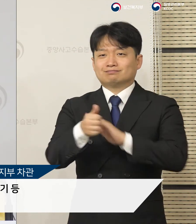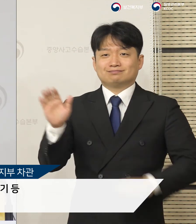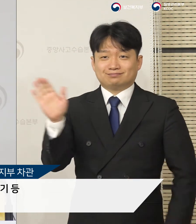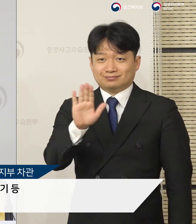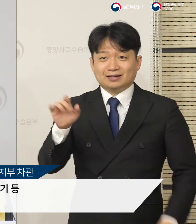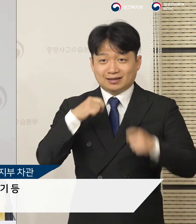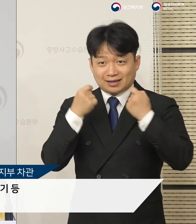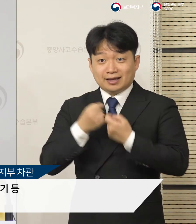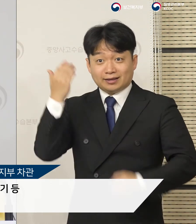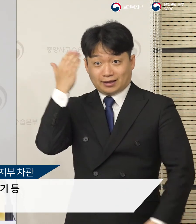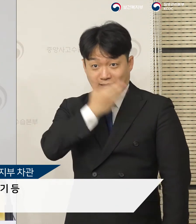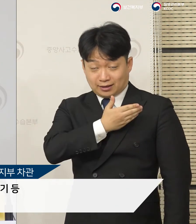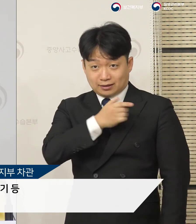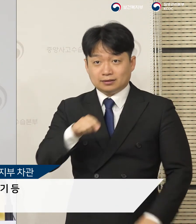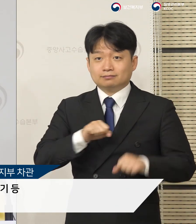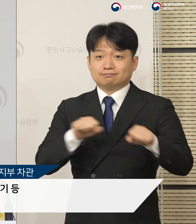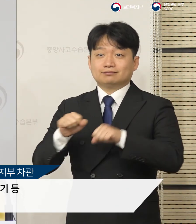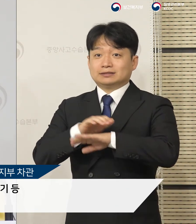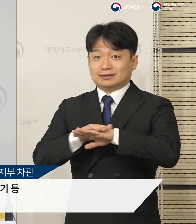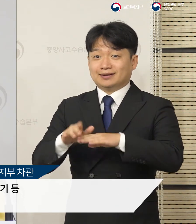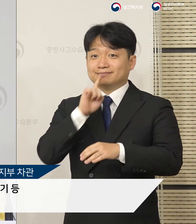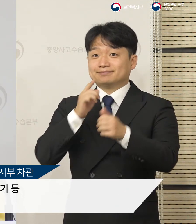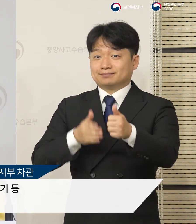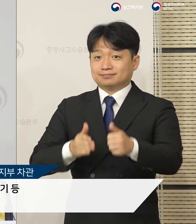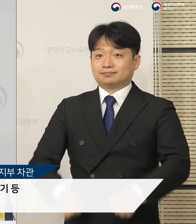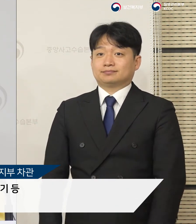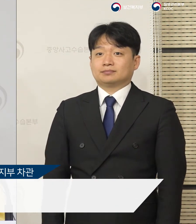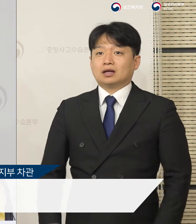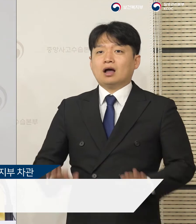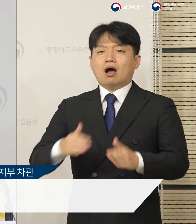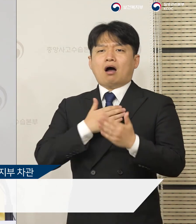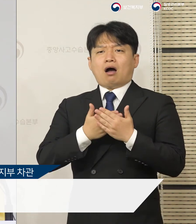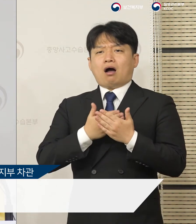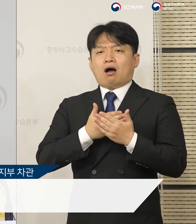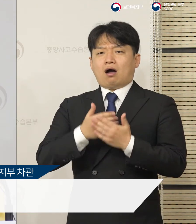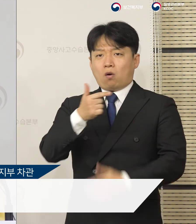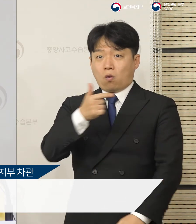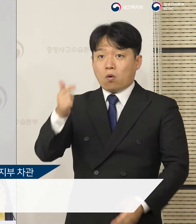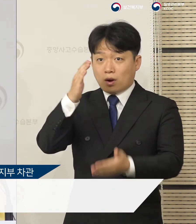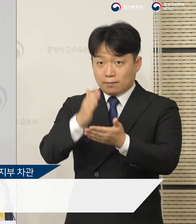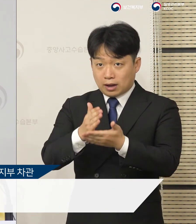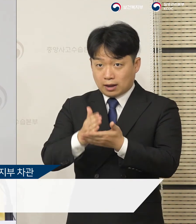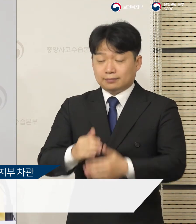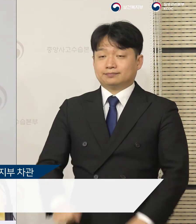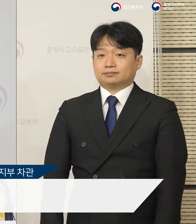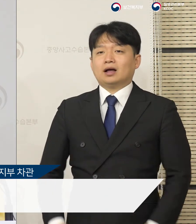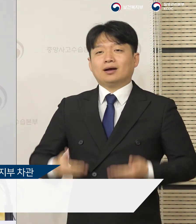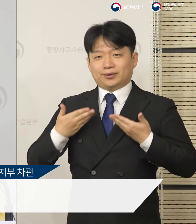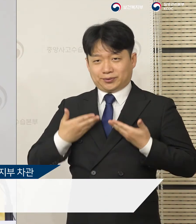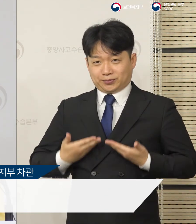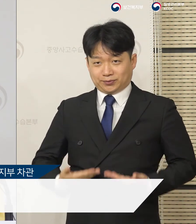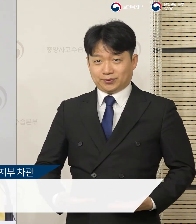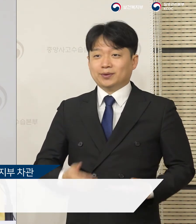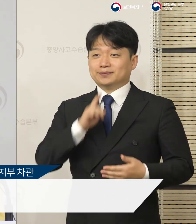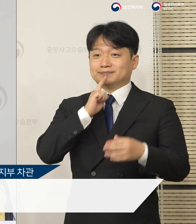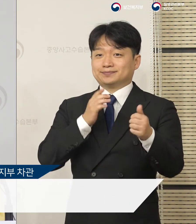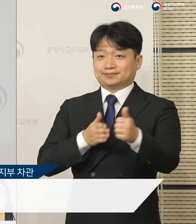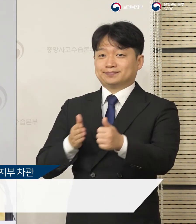등 개인 위생 수칙을 철저하게 준수해 주시고 과도한 불안을 가지지 말고 차분하게